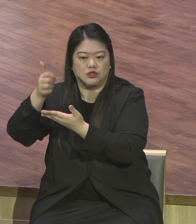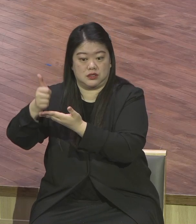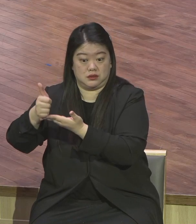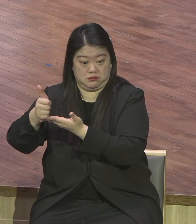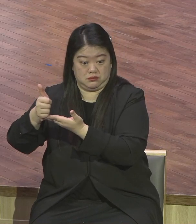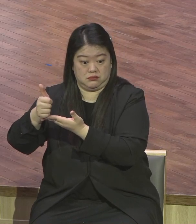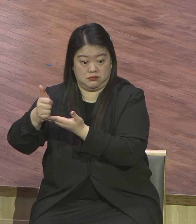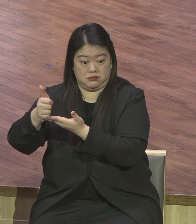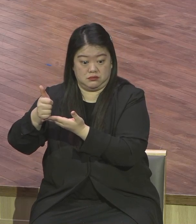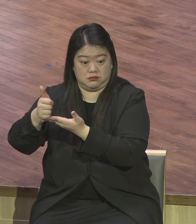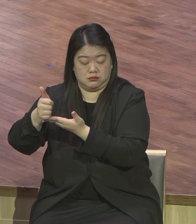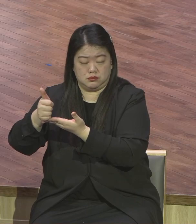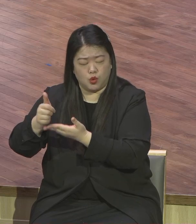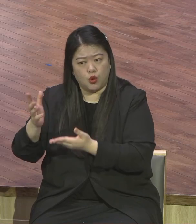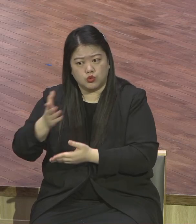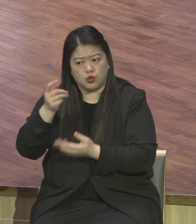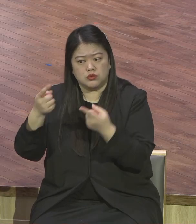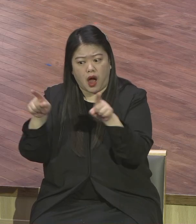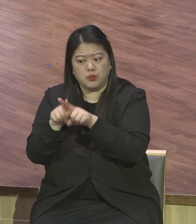받아라.